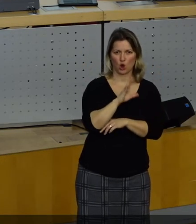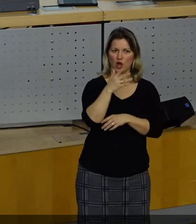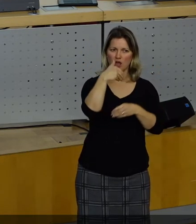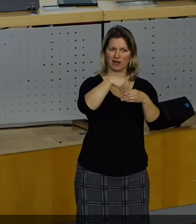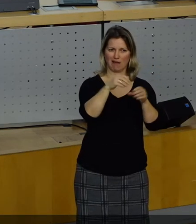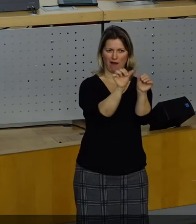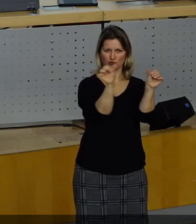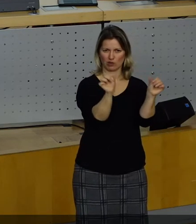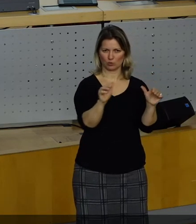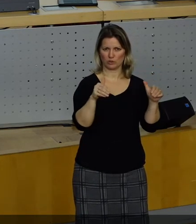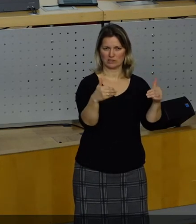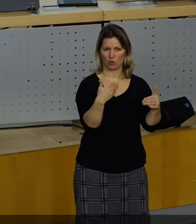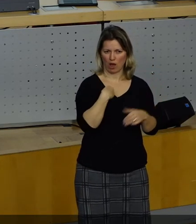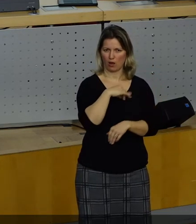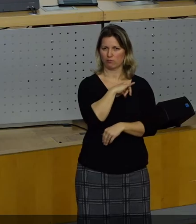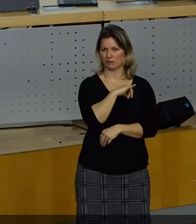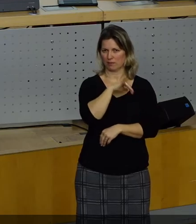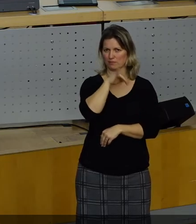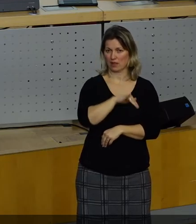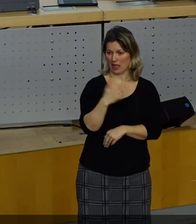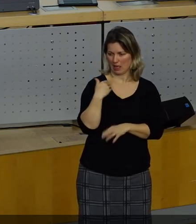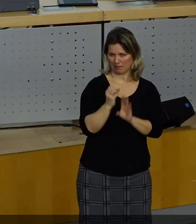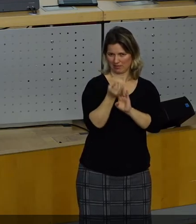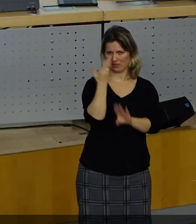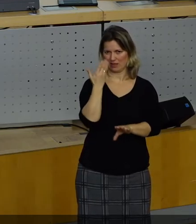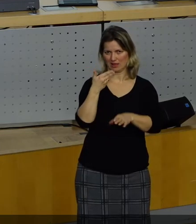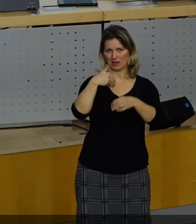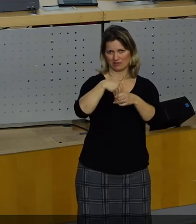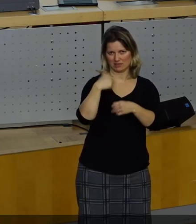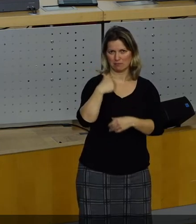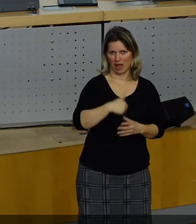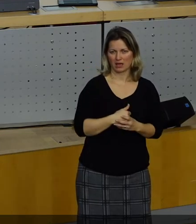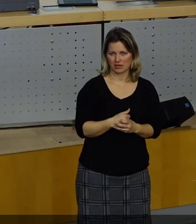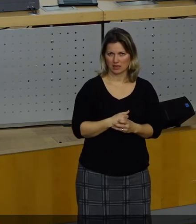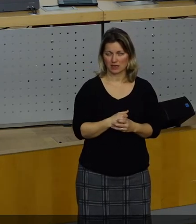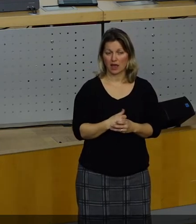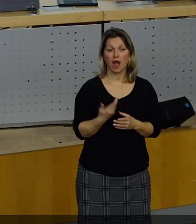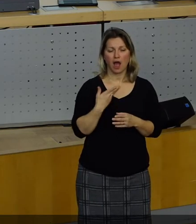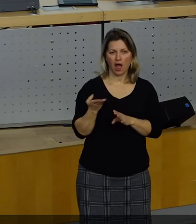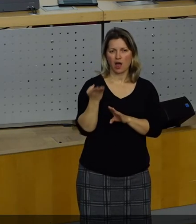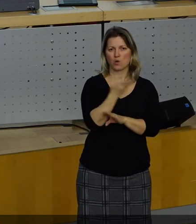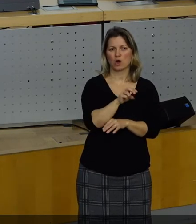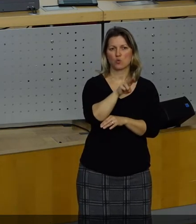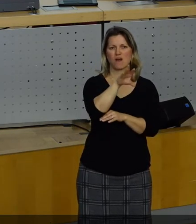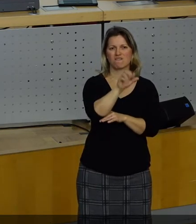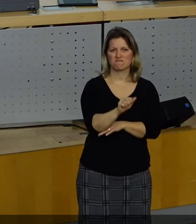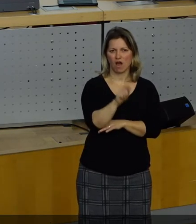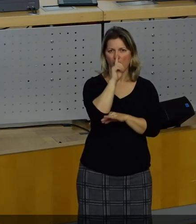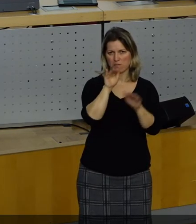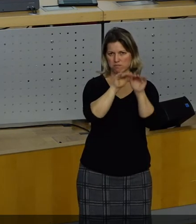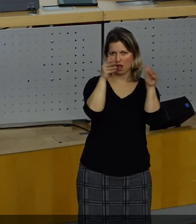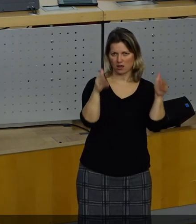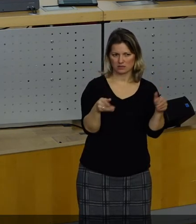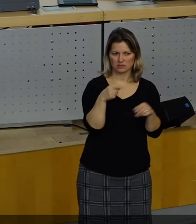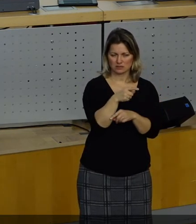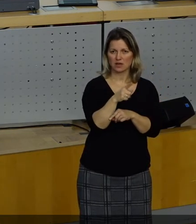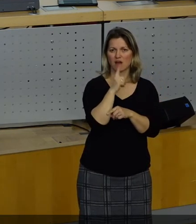gerade in der Dia-Projektion dahinter mir war, auch den Uferpalast als Kino, was dann nach der Wende entstanden